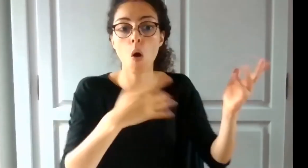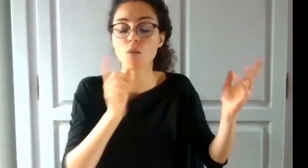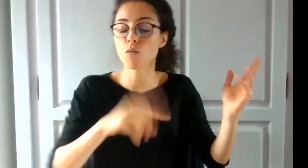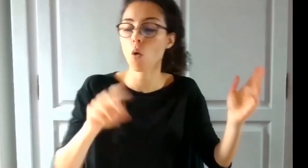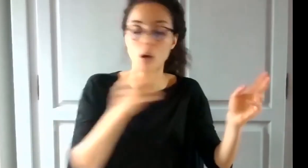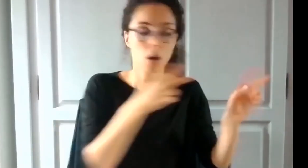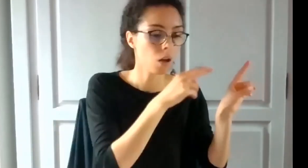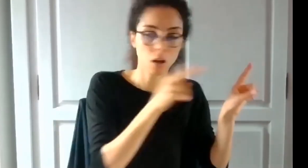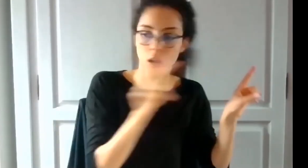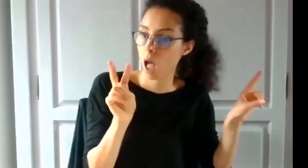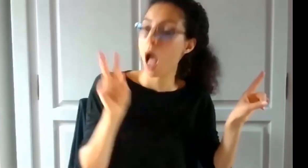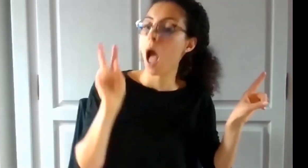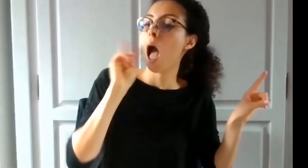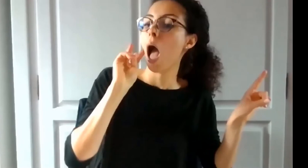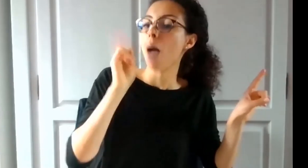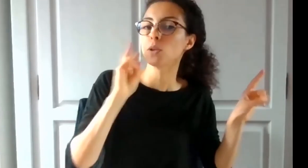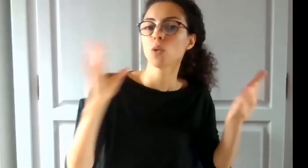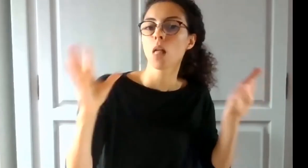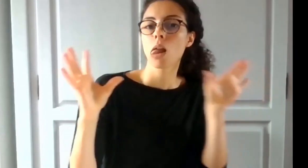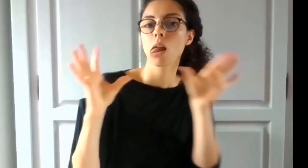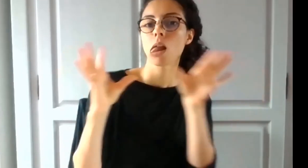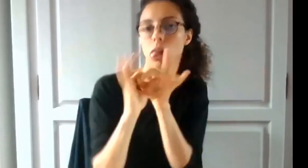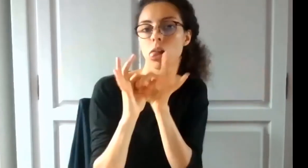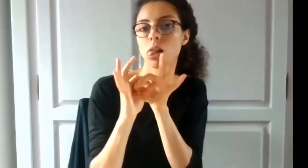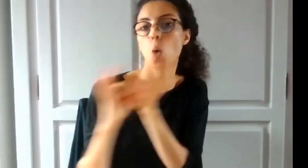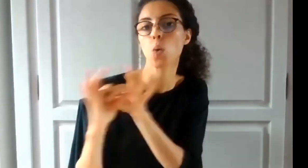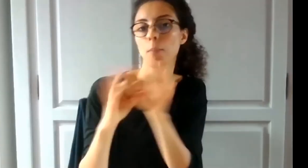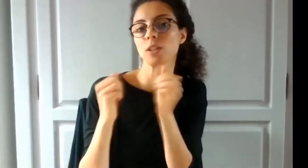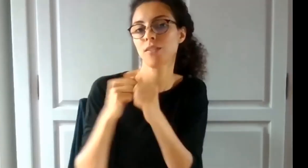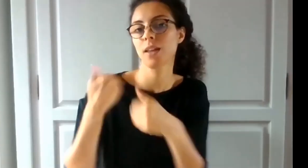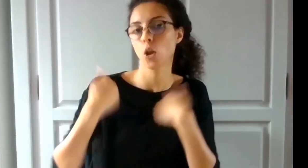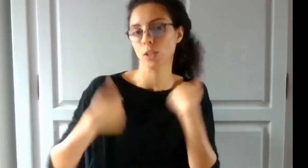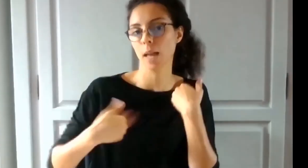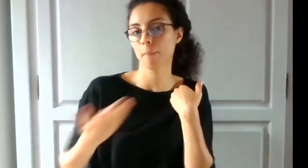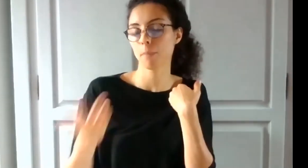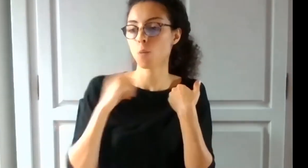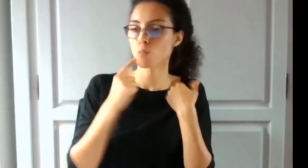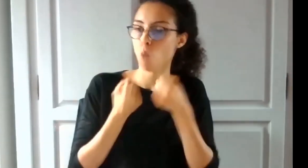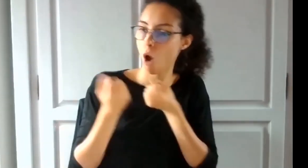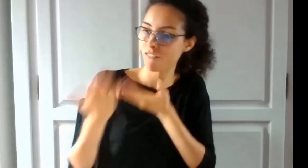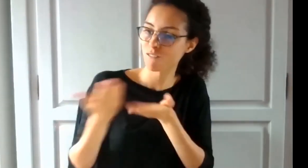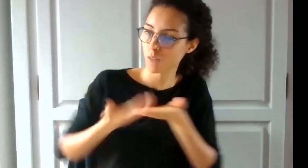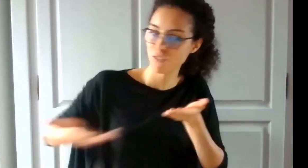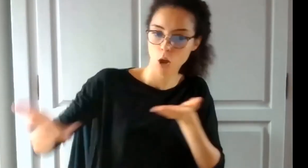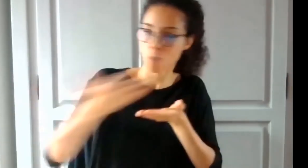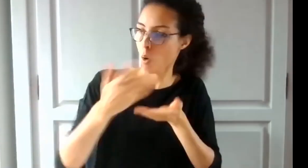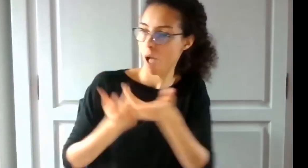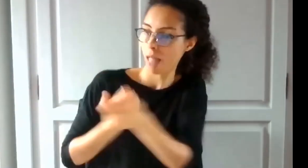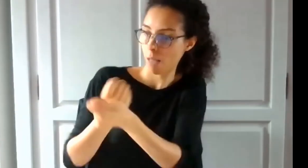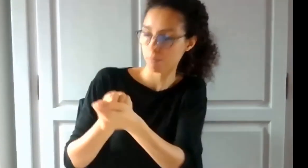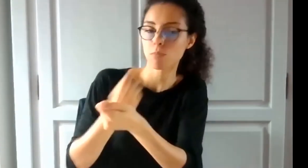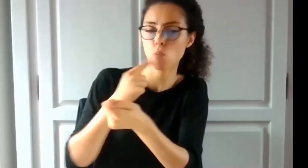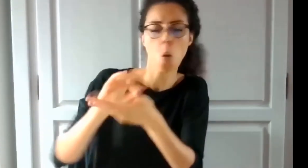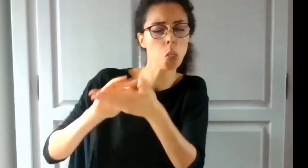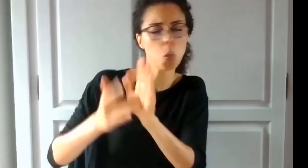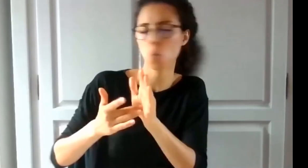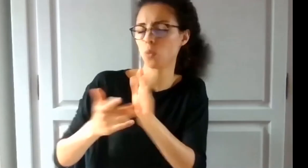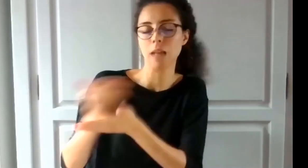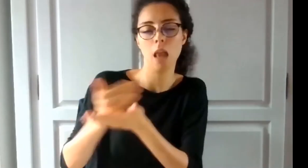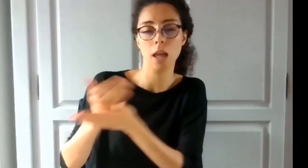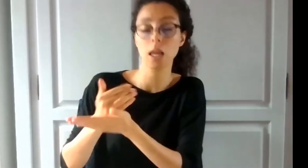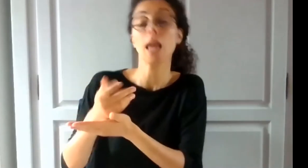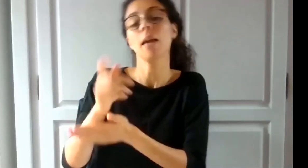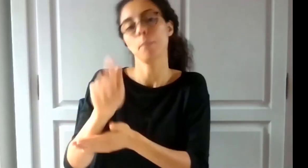l'habitude effectivement de travailler en collaboration pour effectivement offrir un environnement adapté à l'ensemble des collaborateurs et essentiellement